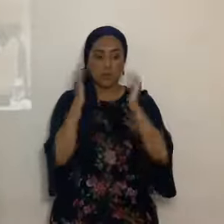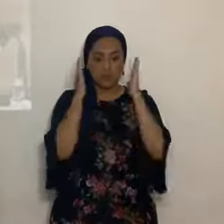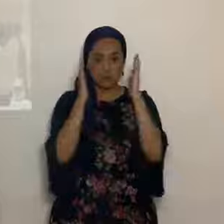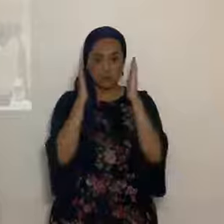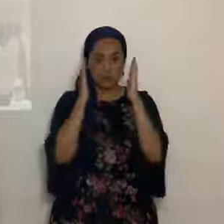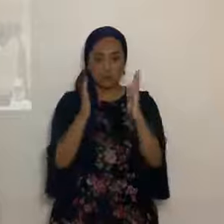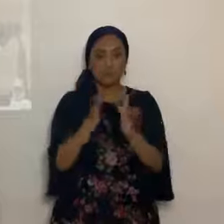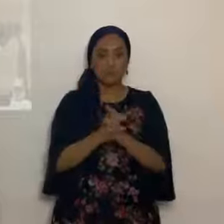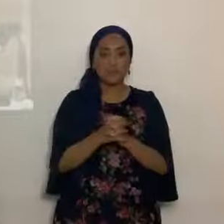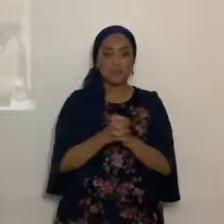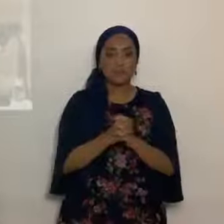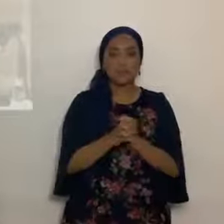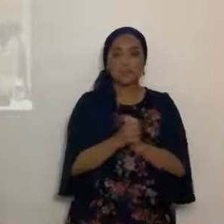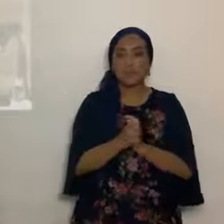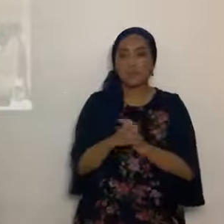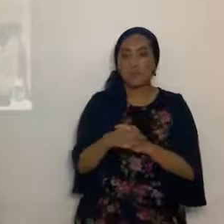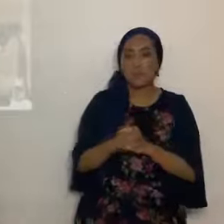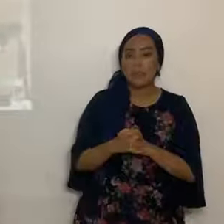atención aquí, tantito.